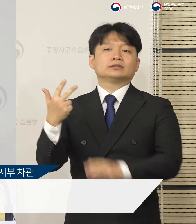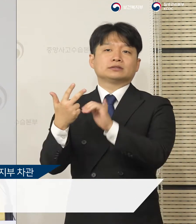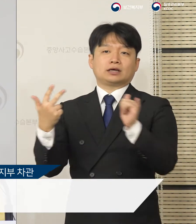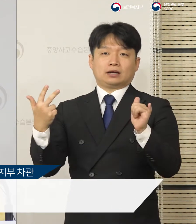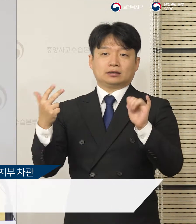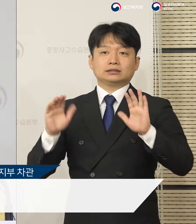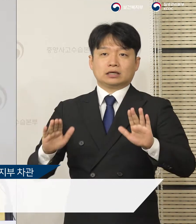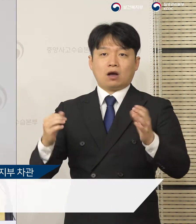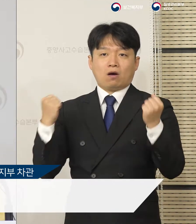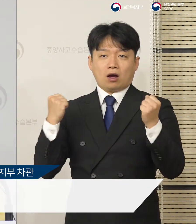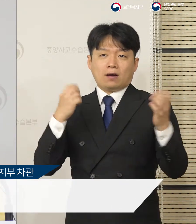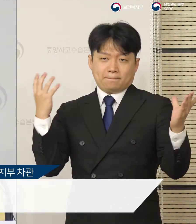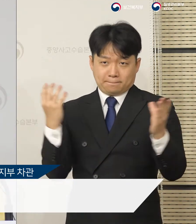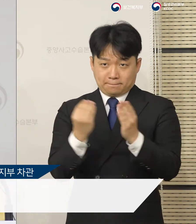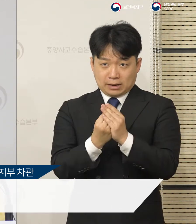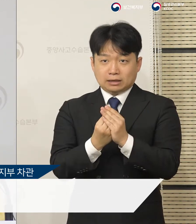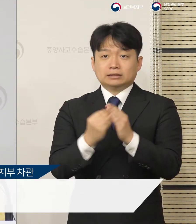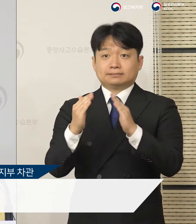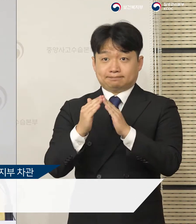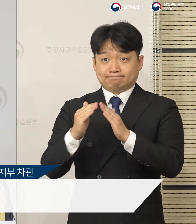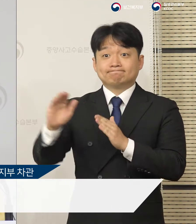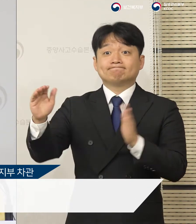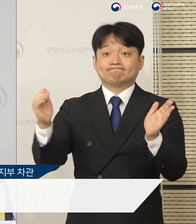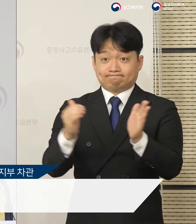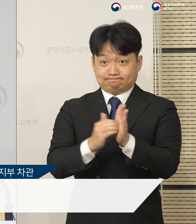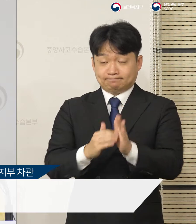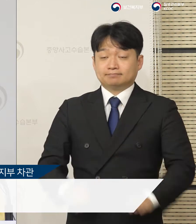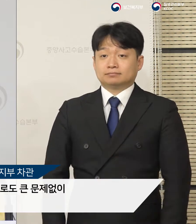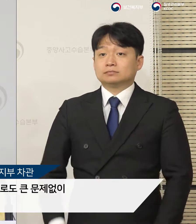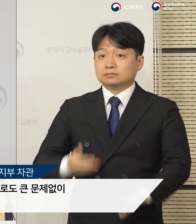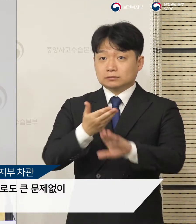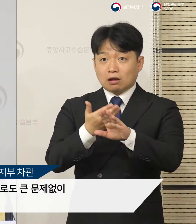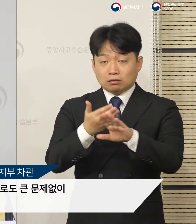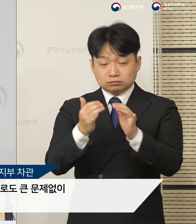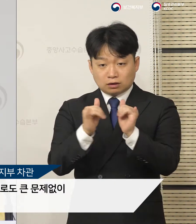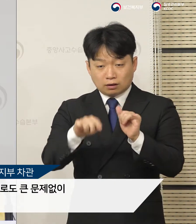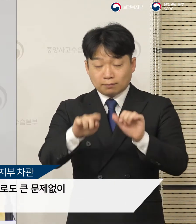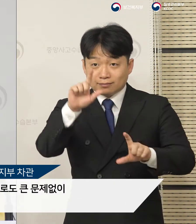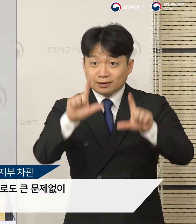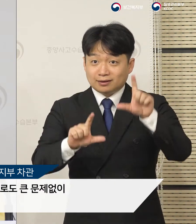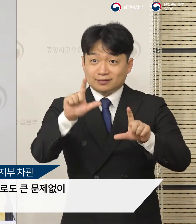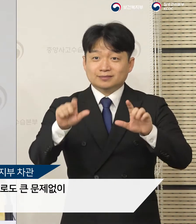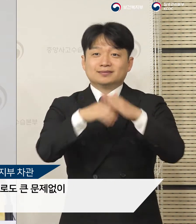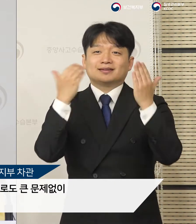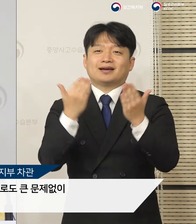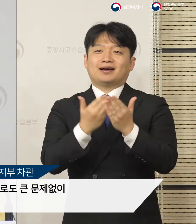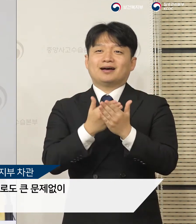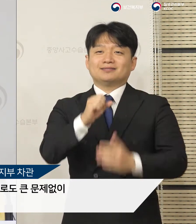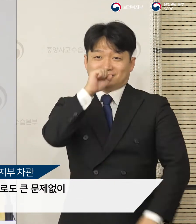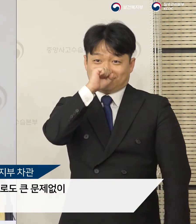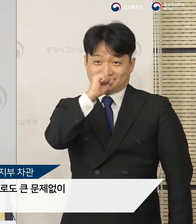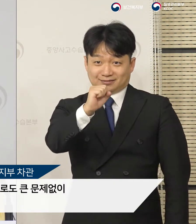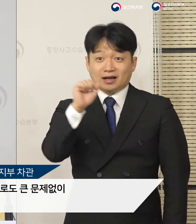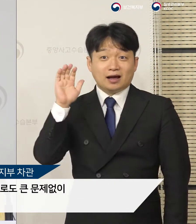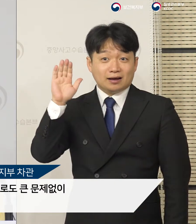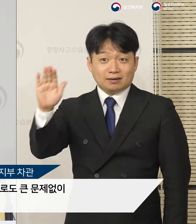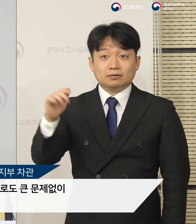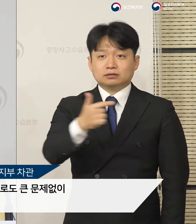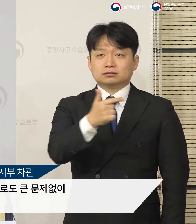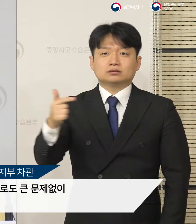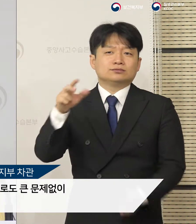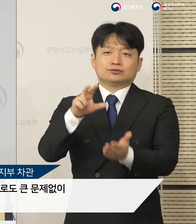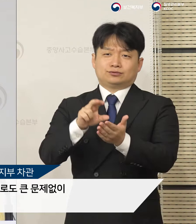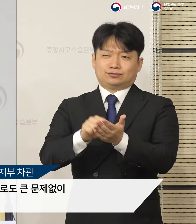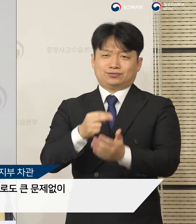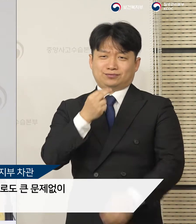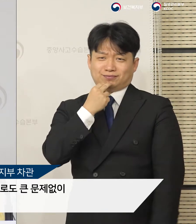7명이 건강한 상태로 완치되어 퇴원하였습니다. 다른 분들도 현재 모두 상태가 양호하여 앞으로도